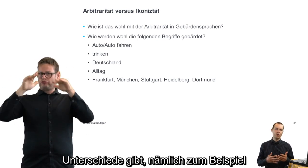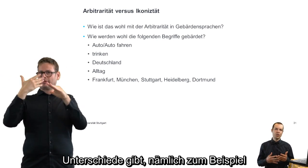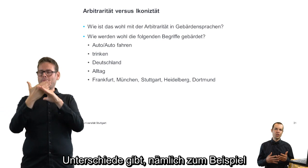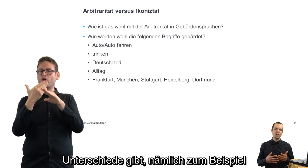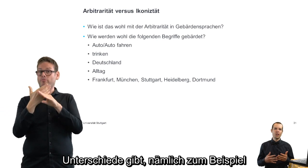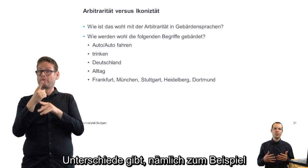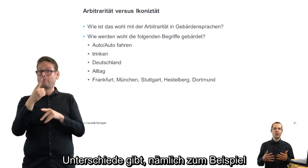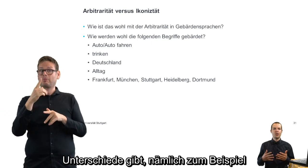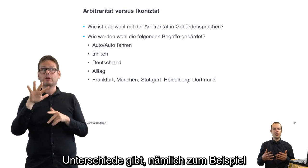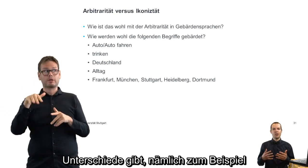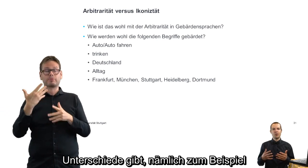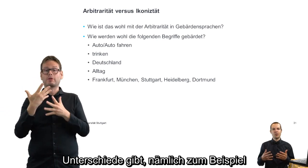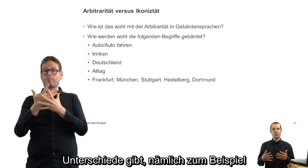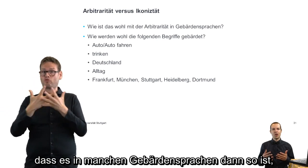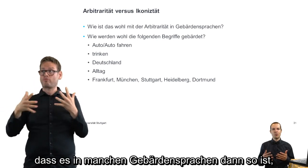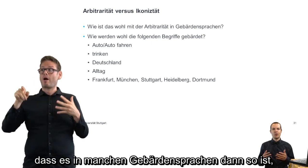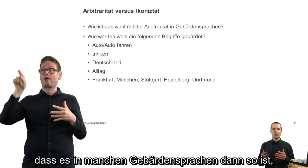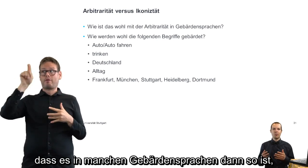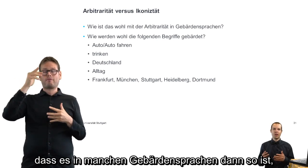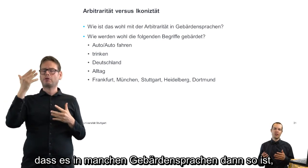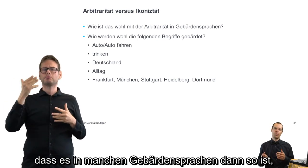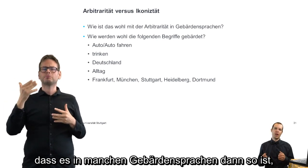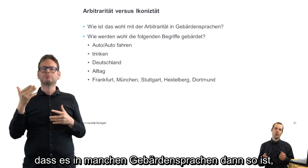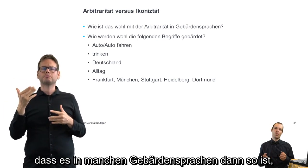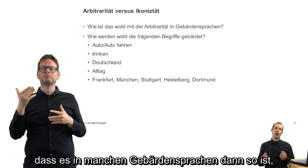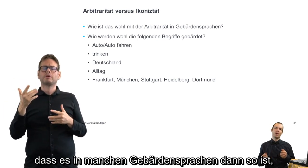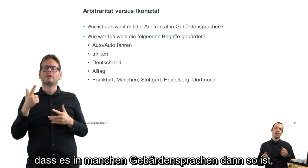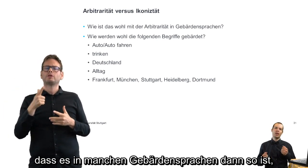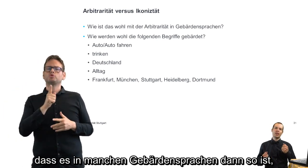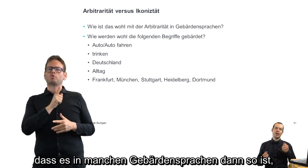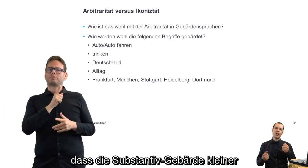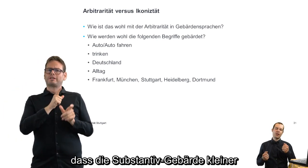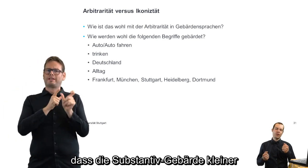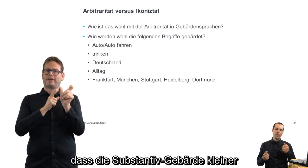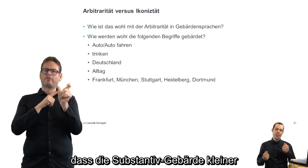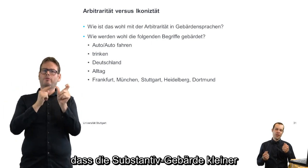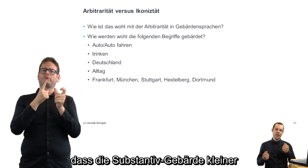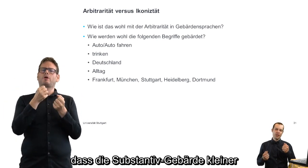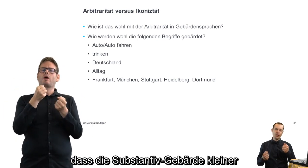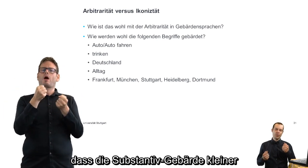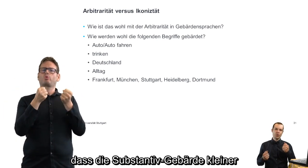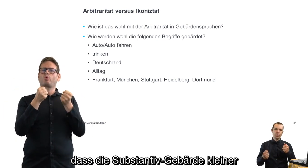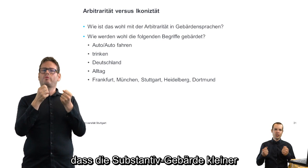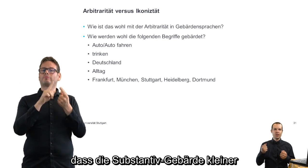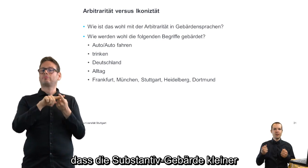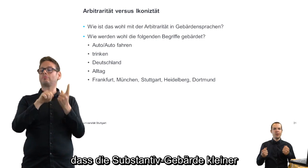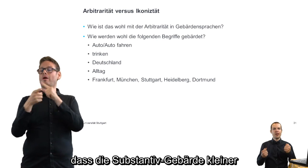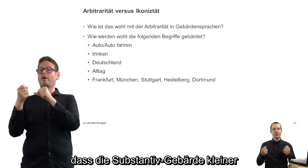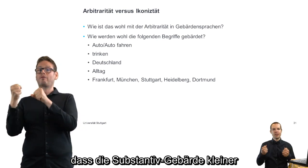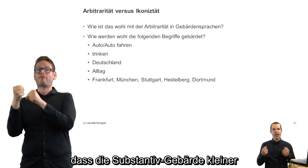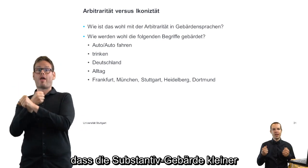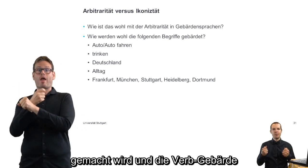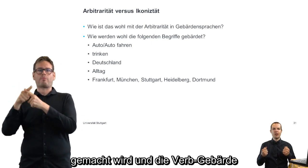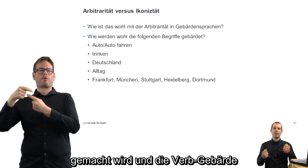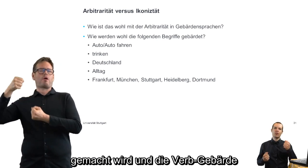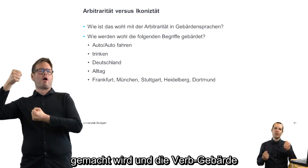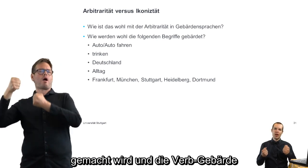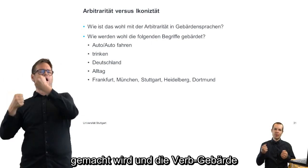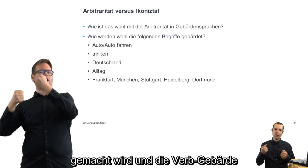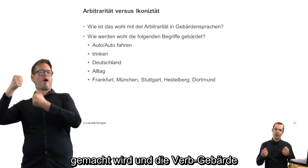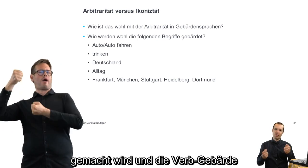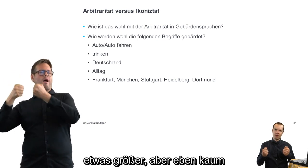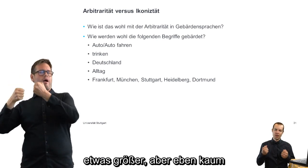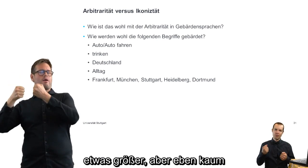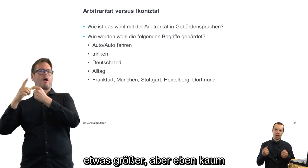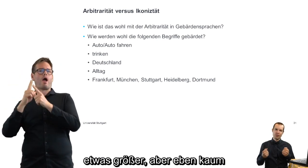minimale Unterschiede gibt. Nämlich zum Beispiel, dass in manchen Gebärdensprachen dann die Substantivgebärde etwas kleiner gemacht wird und